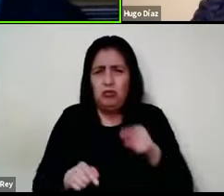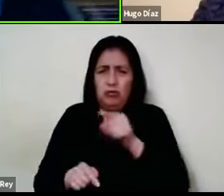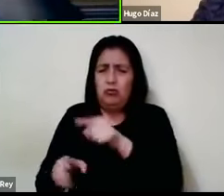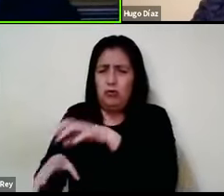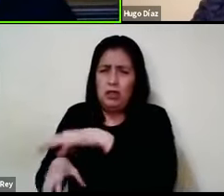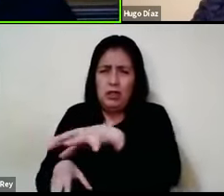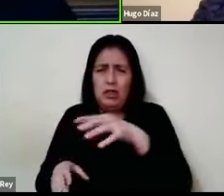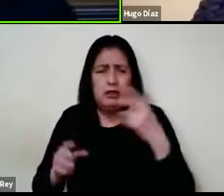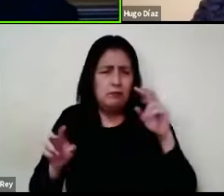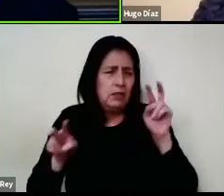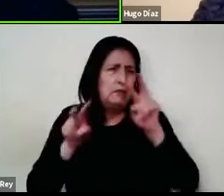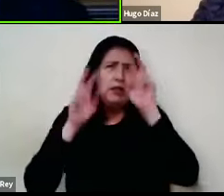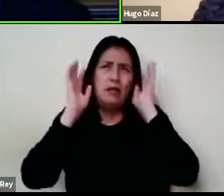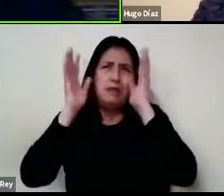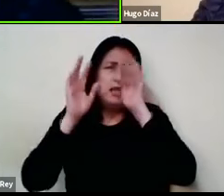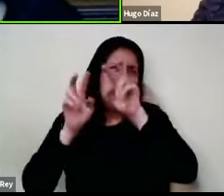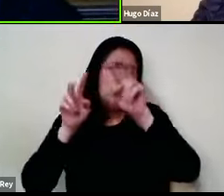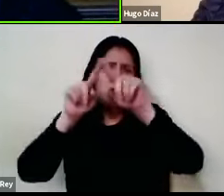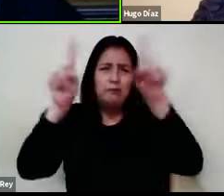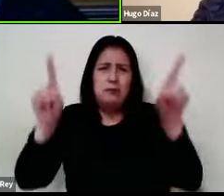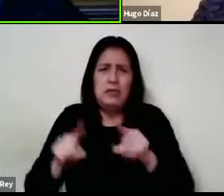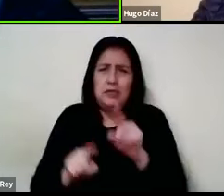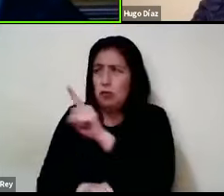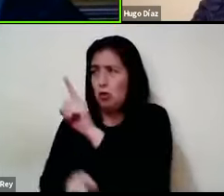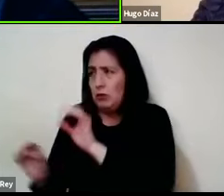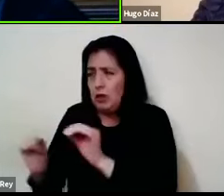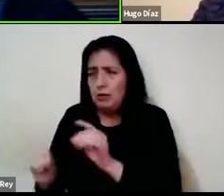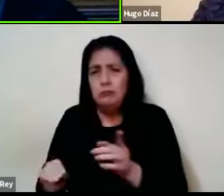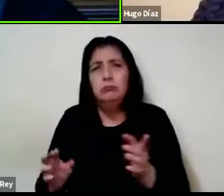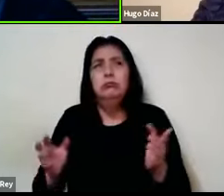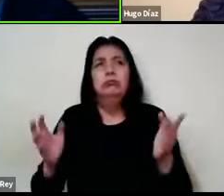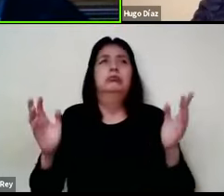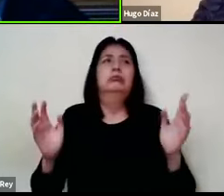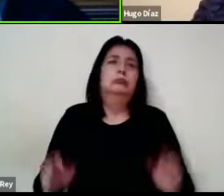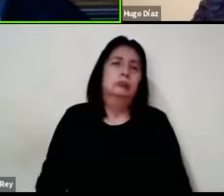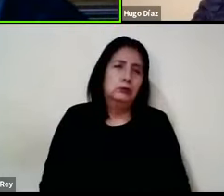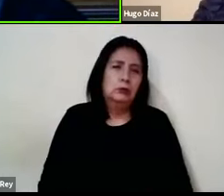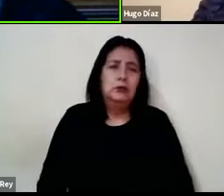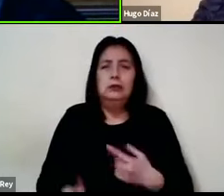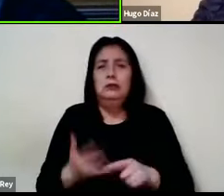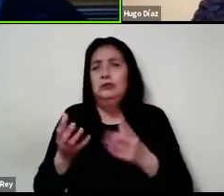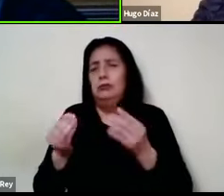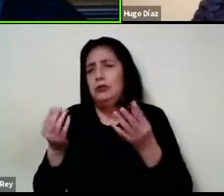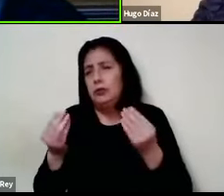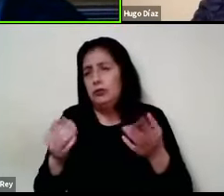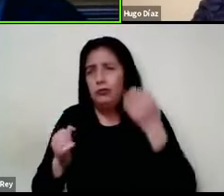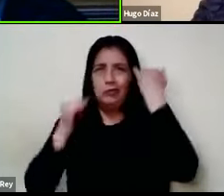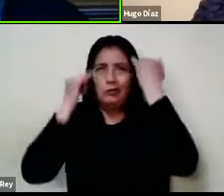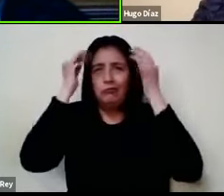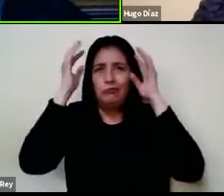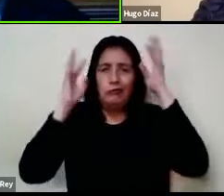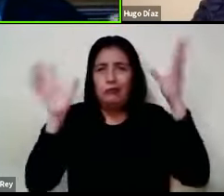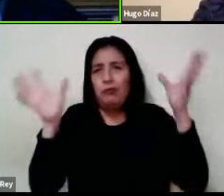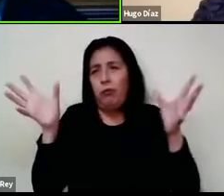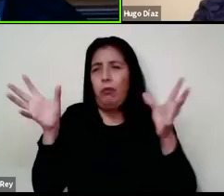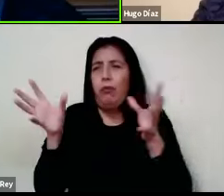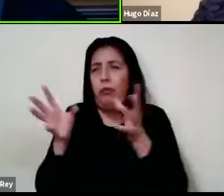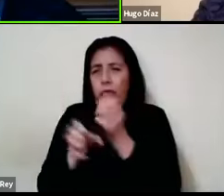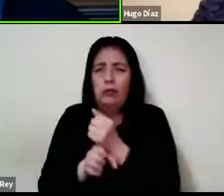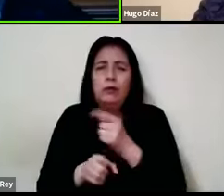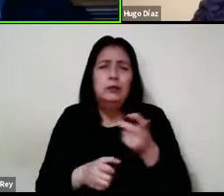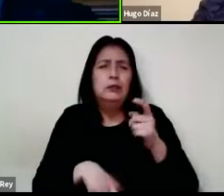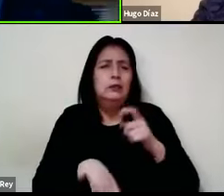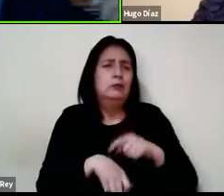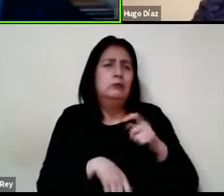acá, mirando toda la pizarra, ¡ey, no te muevas! O sea, empezamos a reducir muchas cosas creativas. Y la creatividad es un